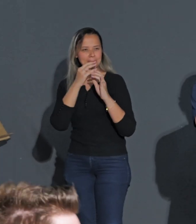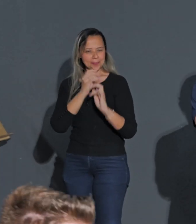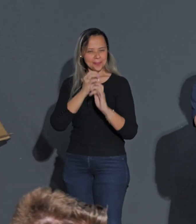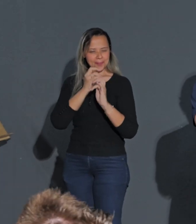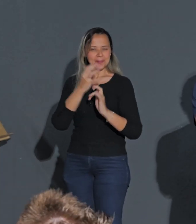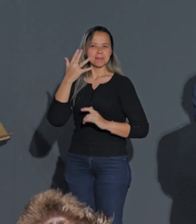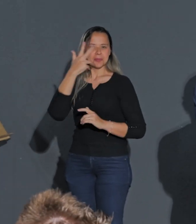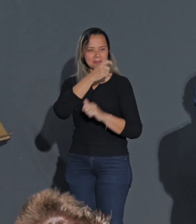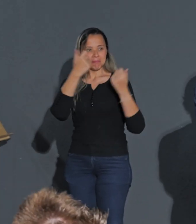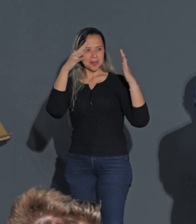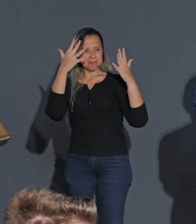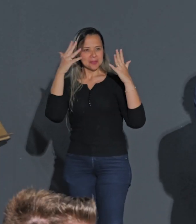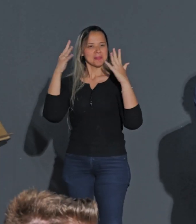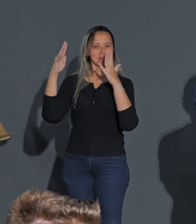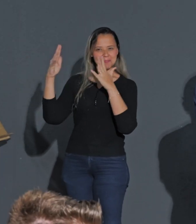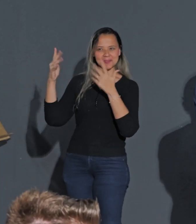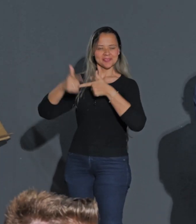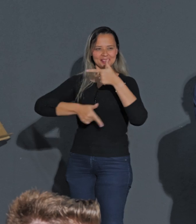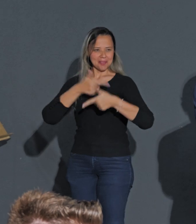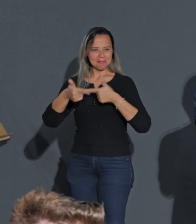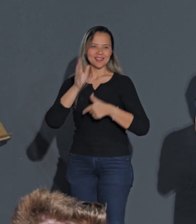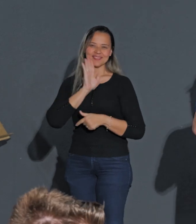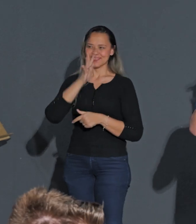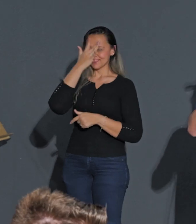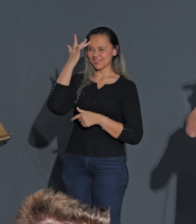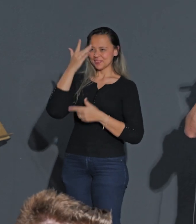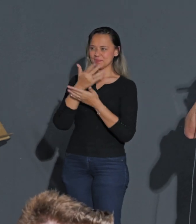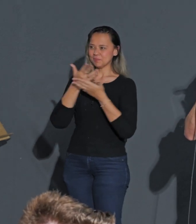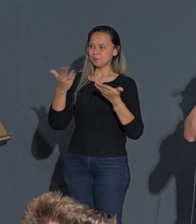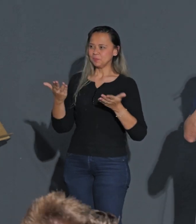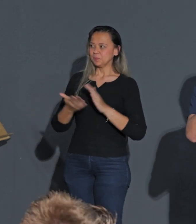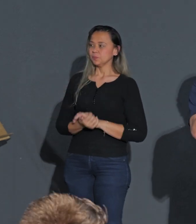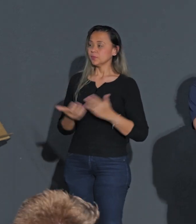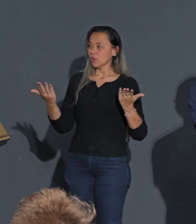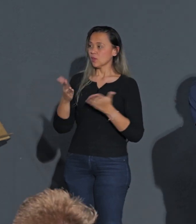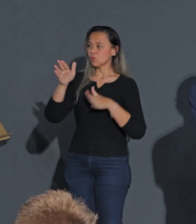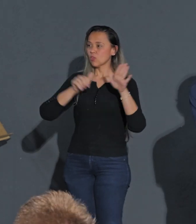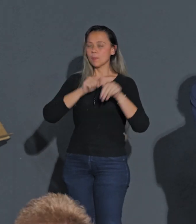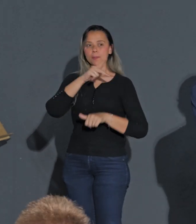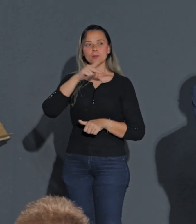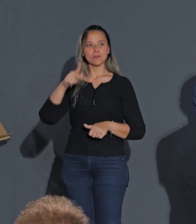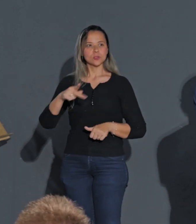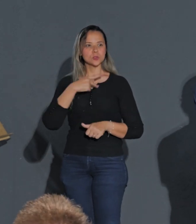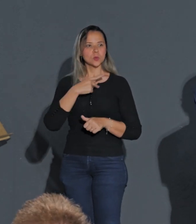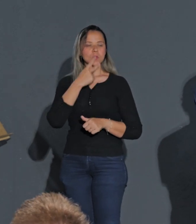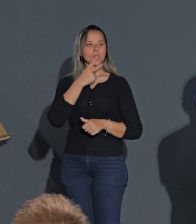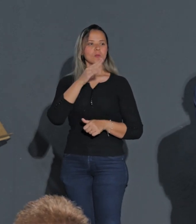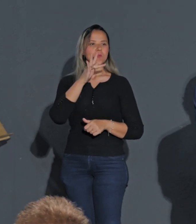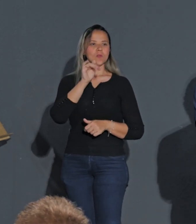bonito. Parabéns aí, Jonathan, pelo trabalho aí com a galera. Agora eu quero chamar o nosso professor de